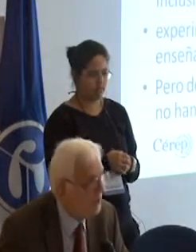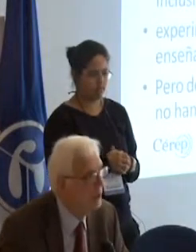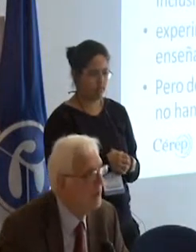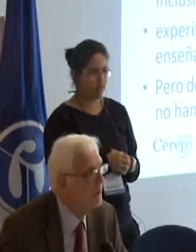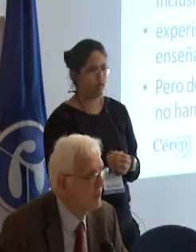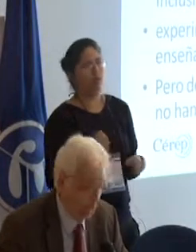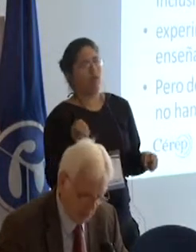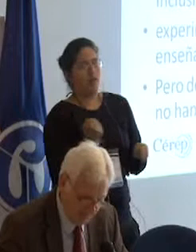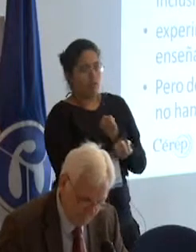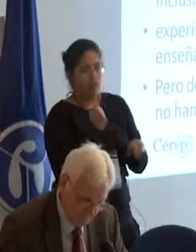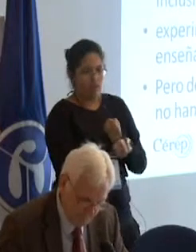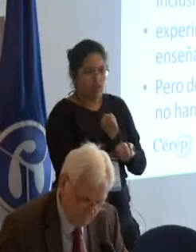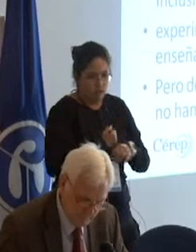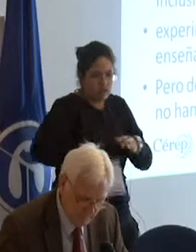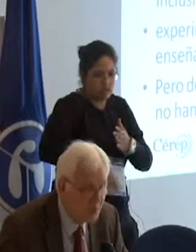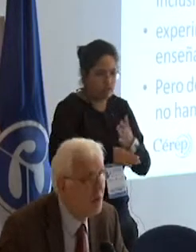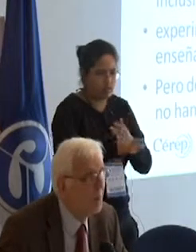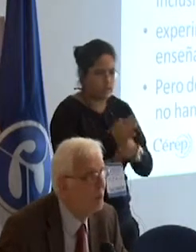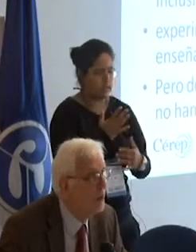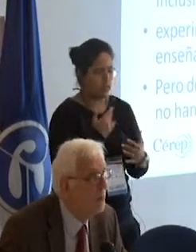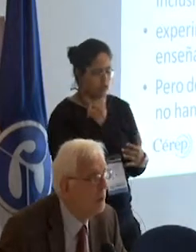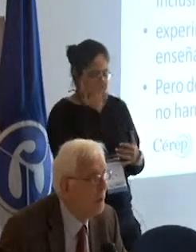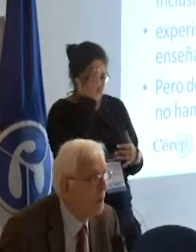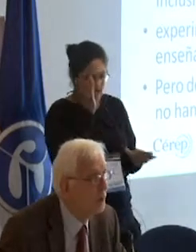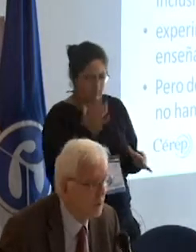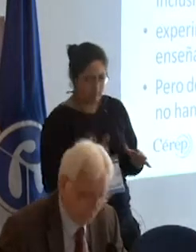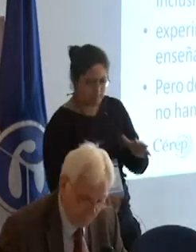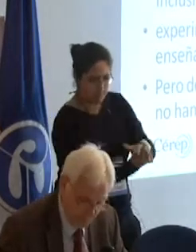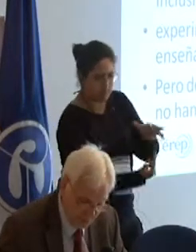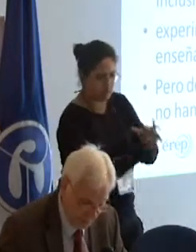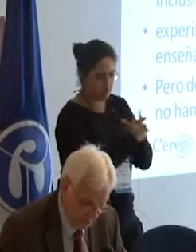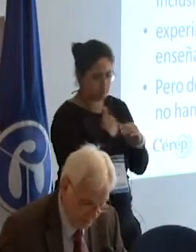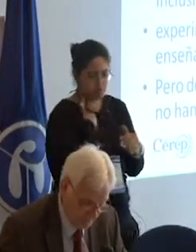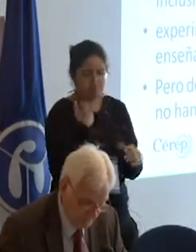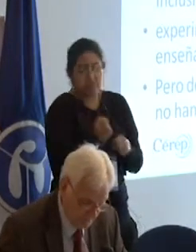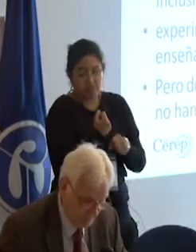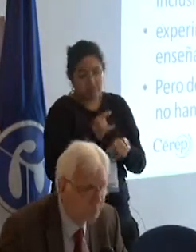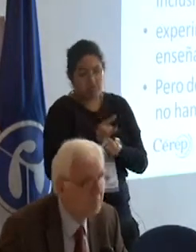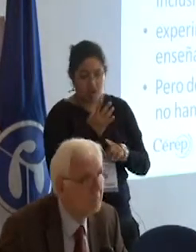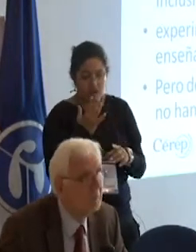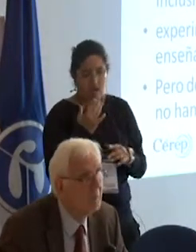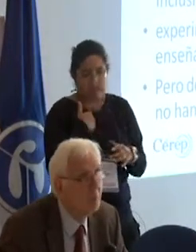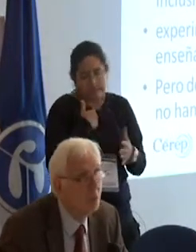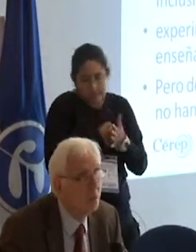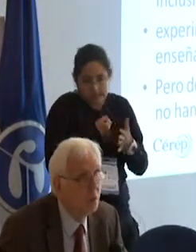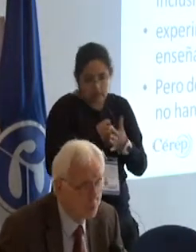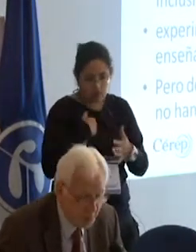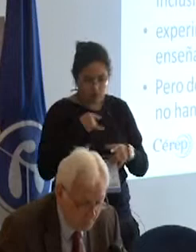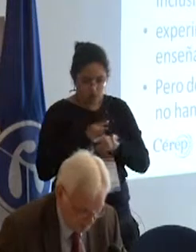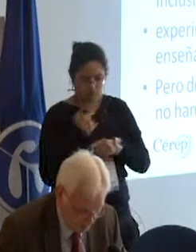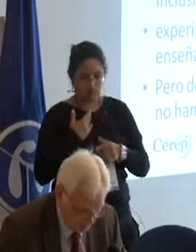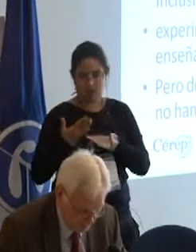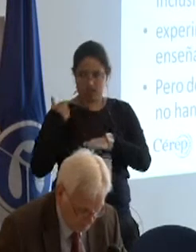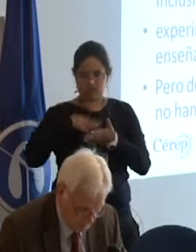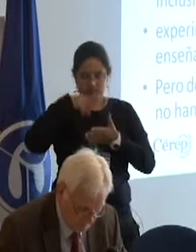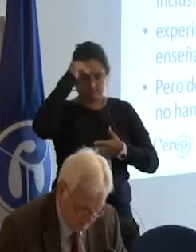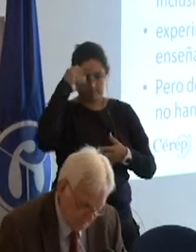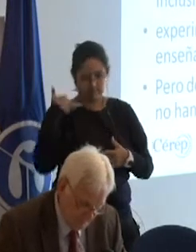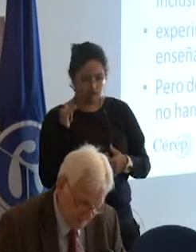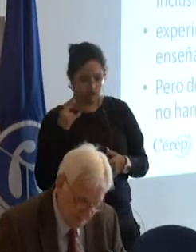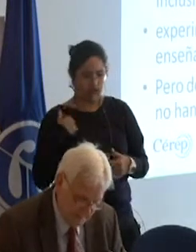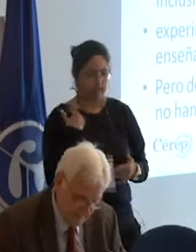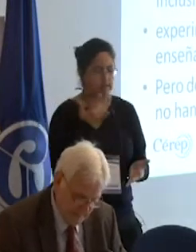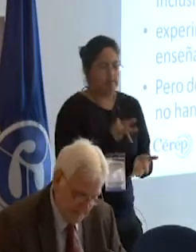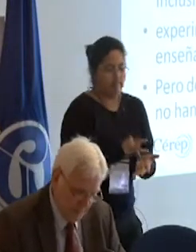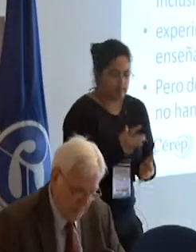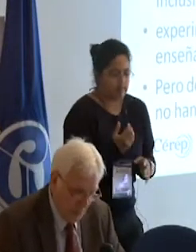sin poder anticipar lo que va a ocurrir. Trato de utilizar lo que aprendí. A veces es posible, a veces no es posible. Con frecuencia no